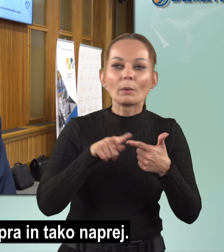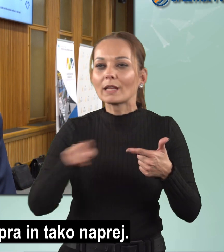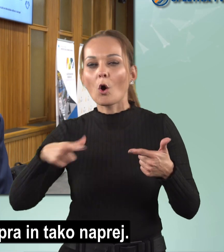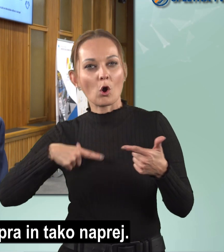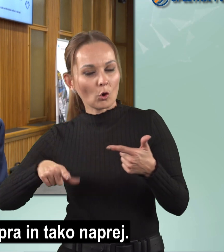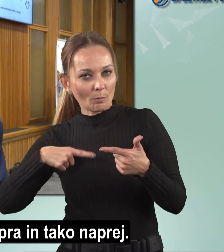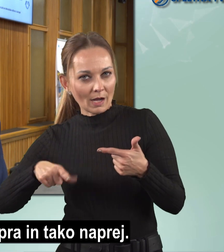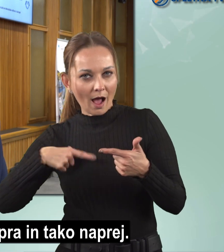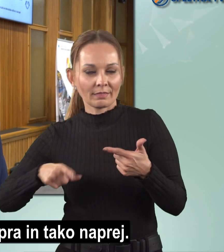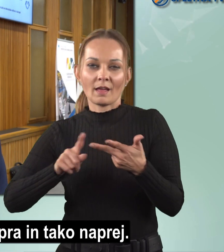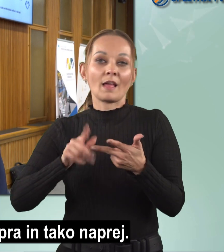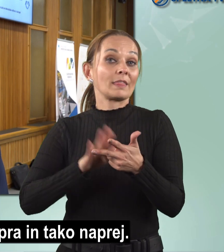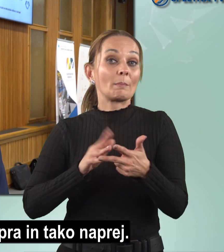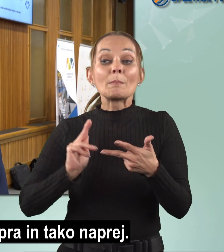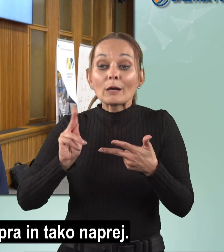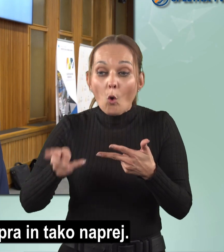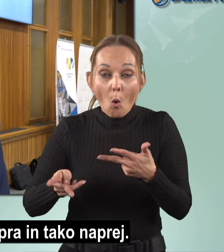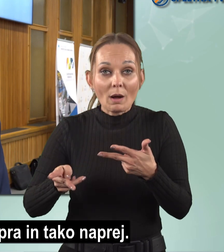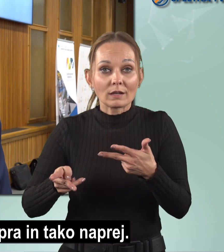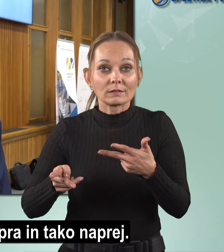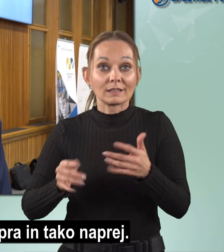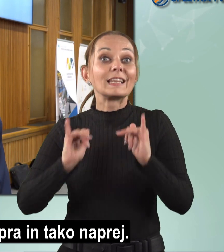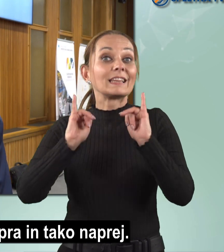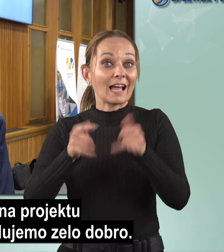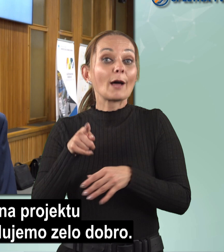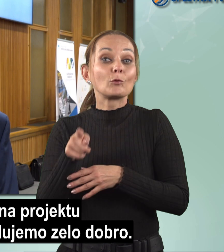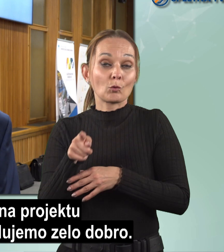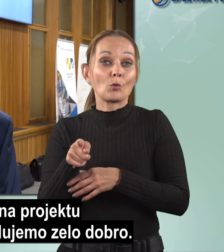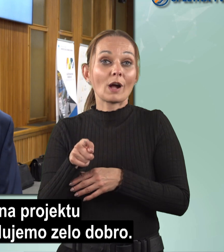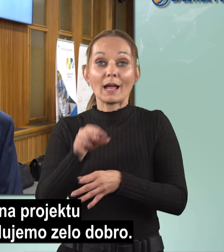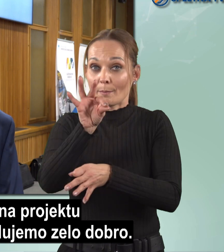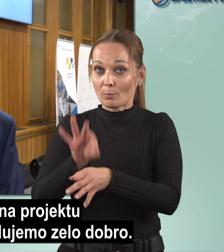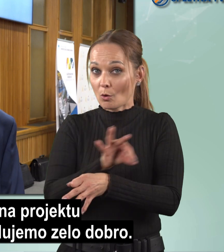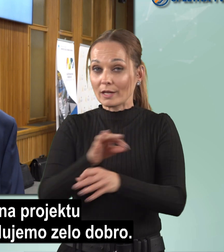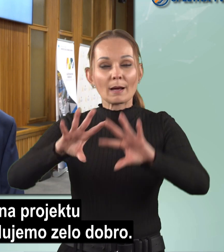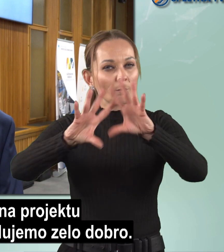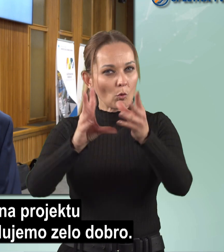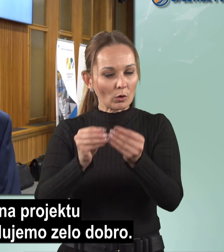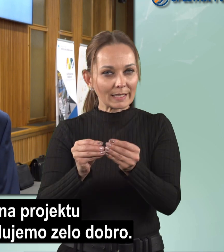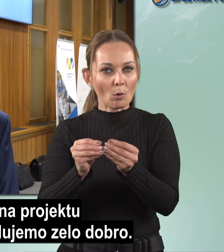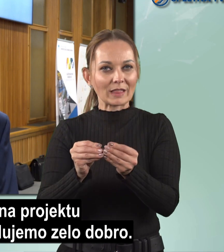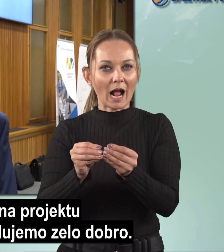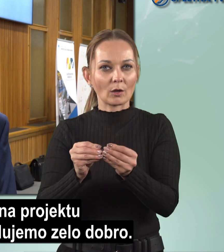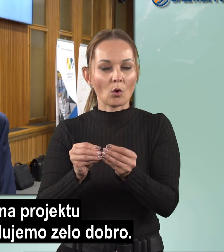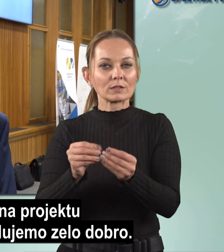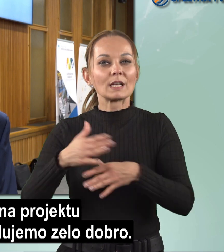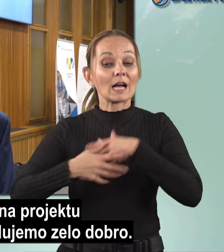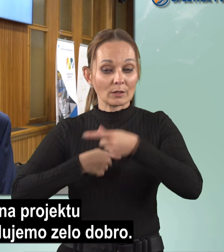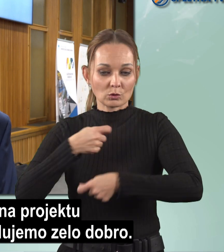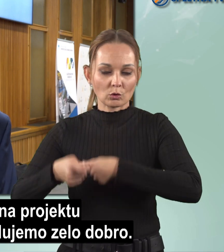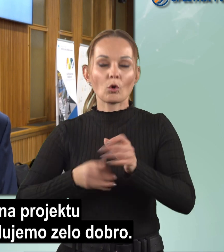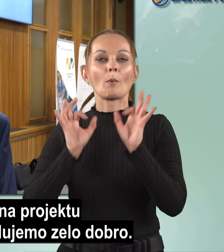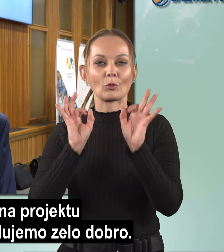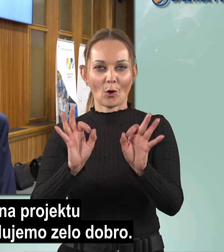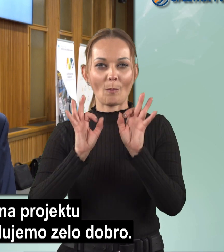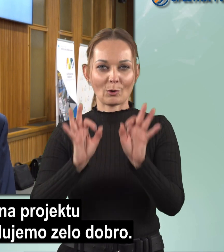Ljubljane, recimo Kopra in tako dalje. Tako da tukaj na projektu Multimodalnost sodelujemo zelo